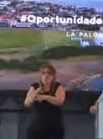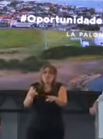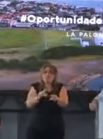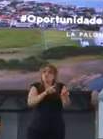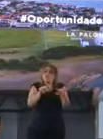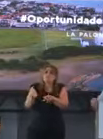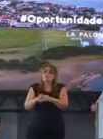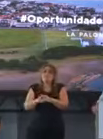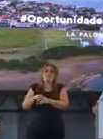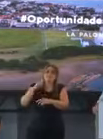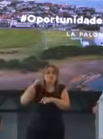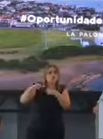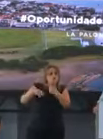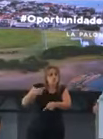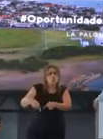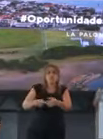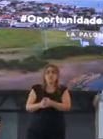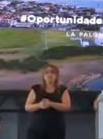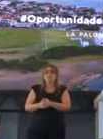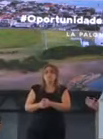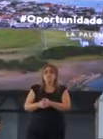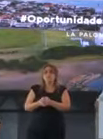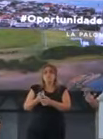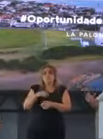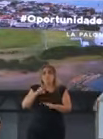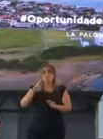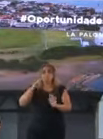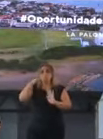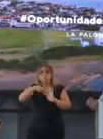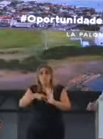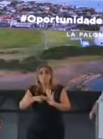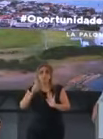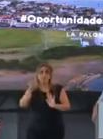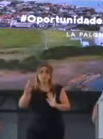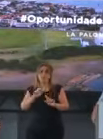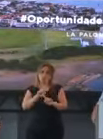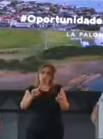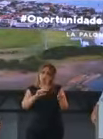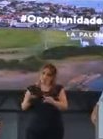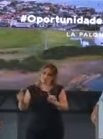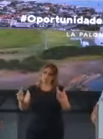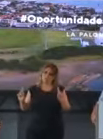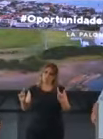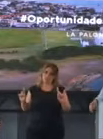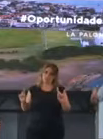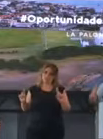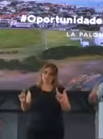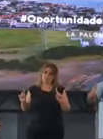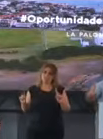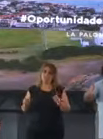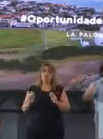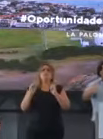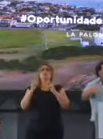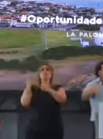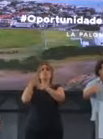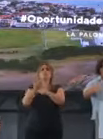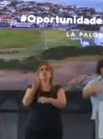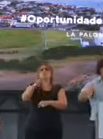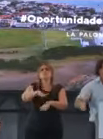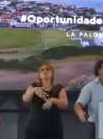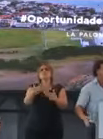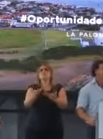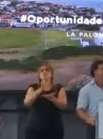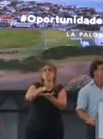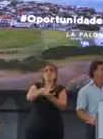mismo seguir una conducta de acuerdo a la ley que no seguirla. No vale lo mismo. ¿Qué le podemos pedir a un chiquirín que está